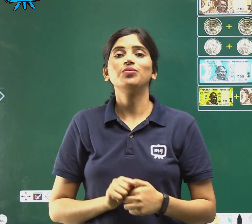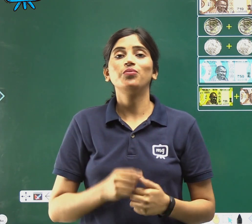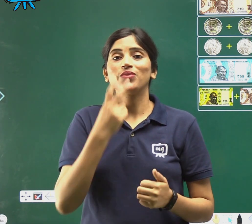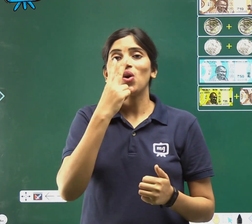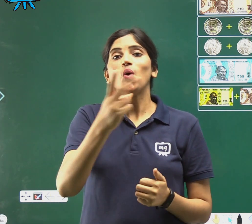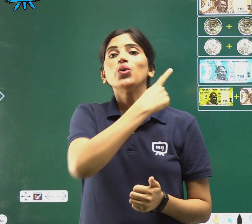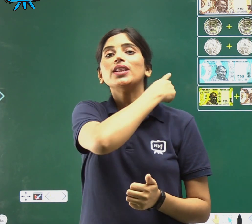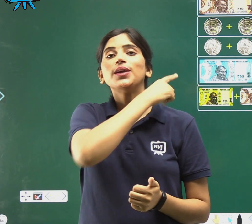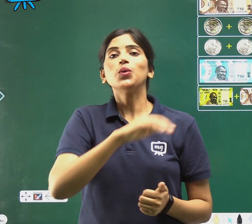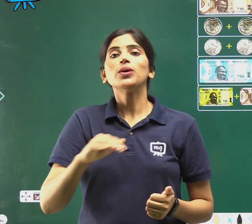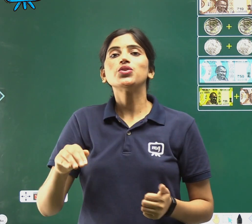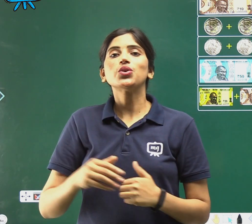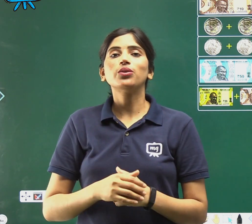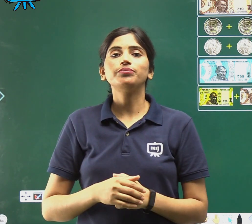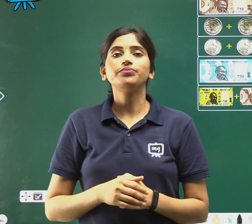देखो बच्चों,